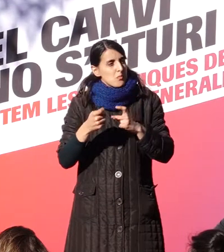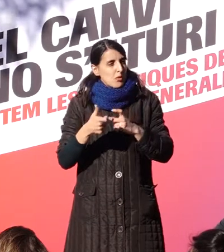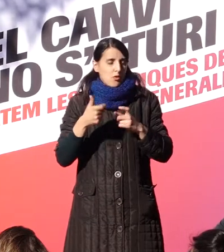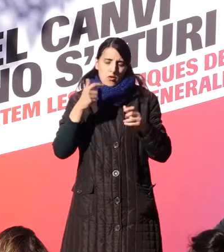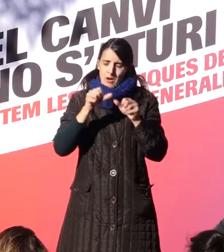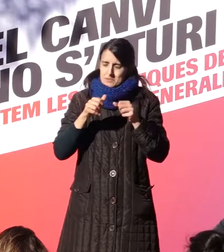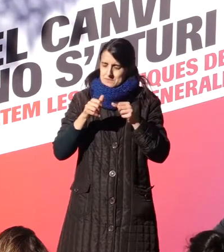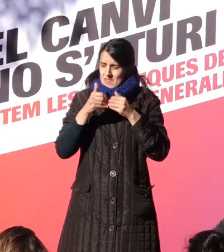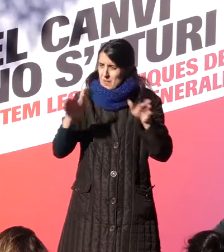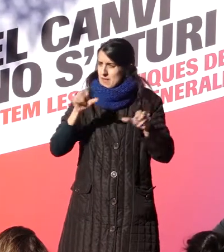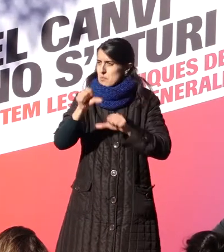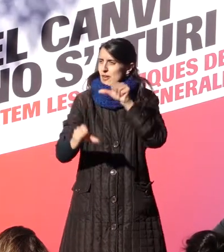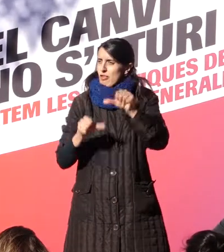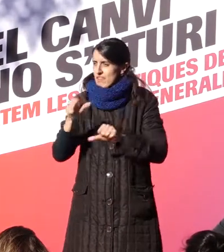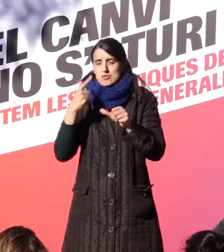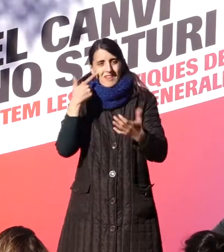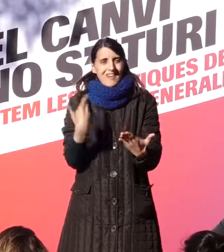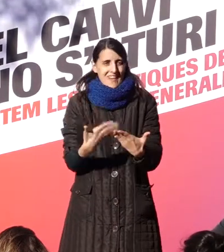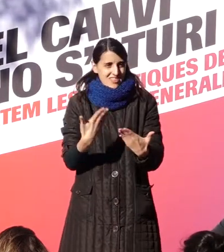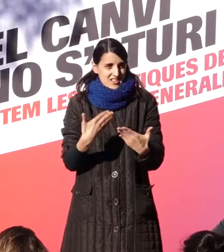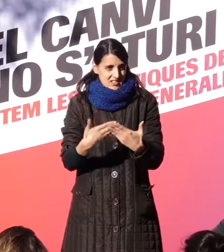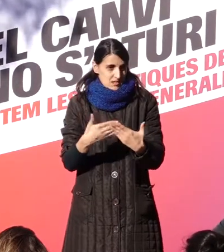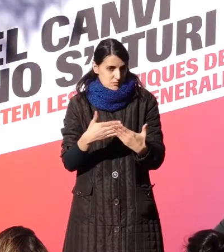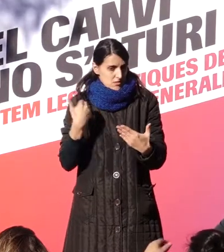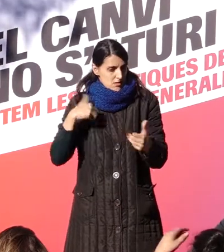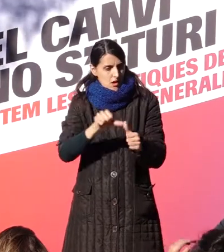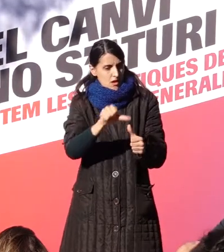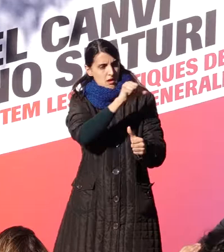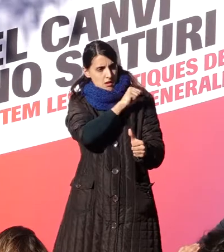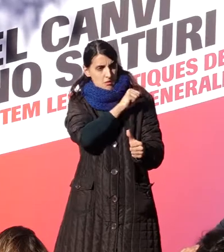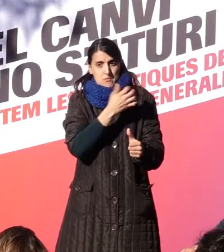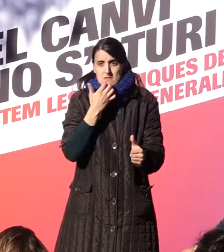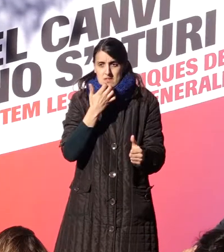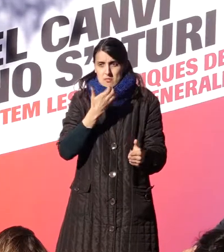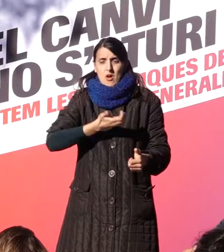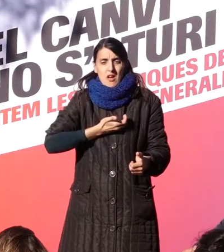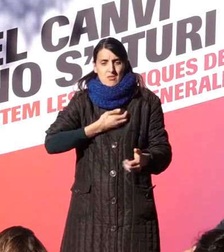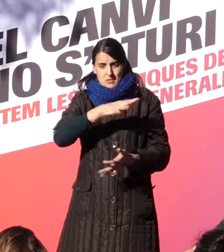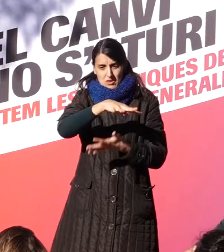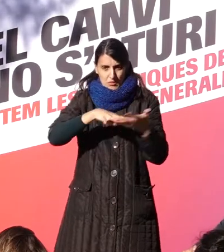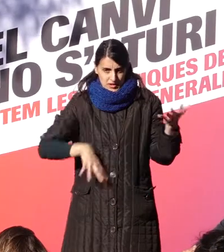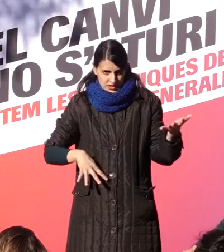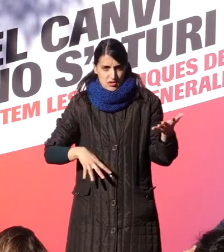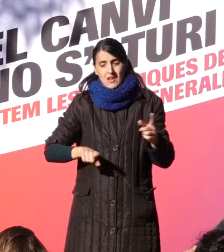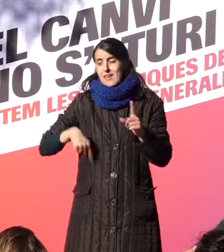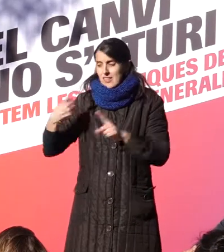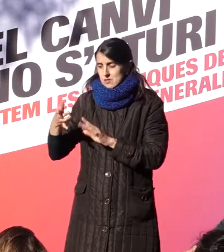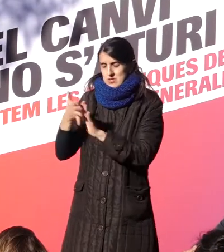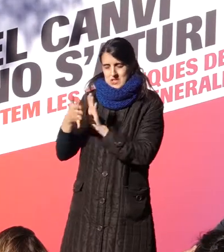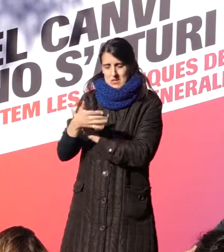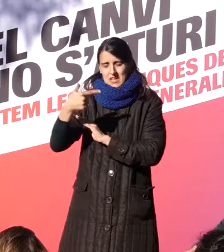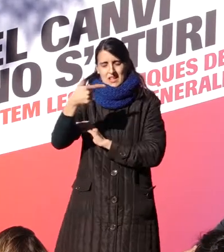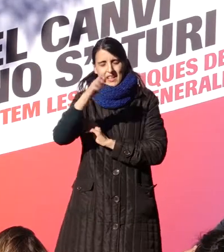garantistas insisto como se ve en el trabajo que se está haciendo el ayuntamiento de barcelona- al cual se va a referir se va a referir gerardo medidas